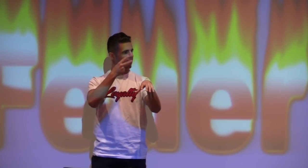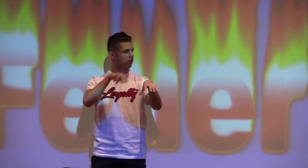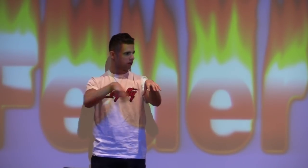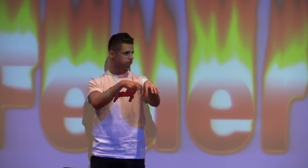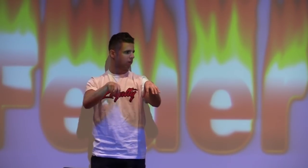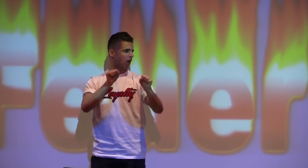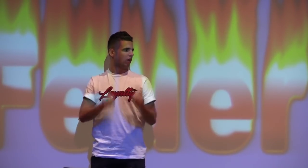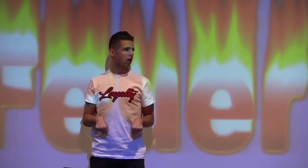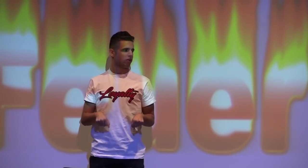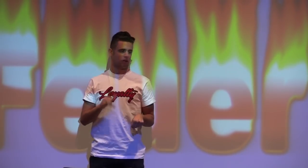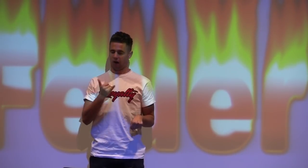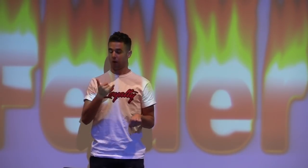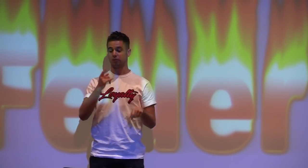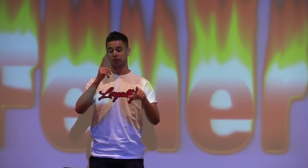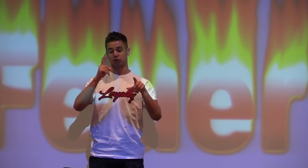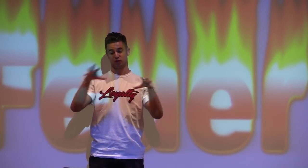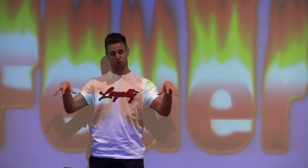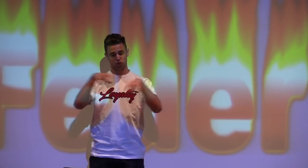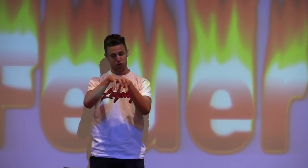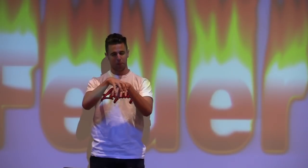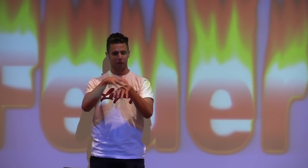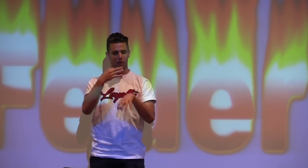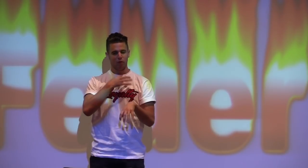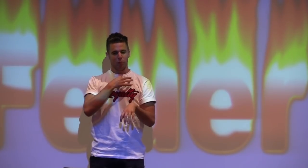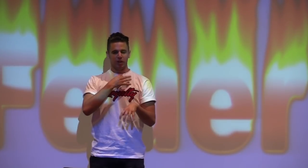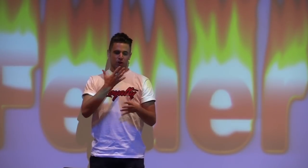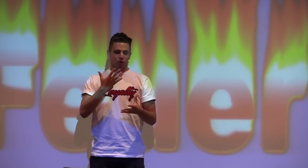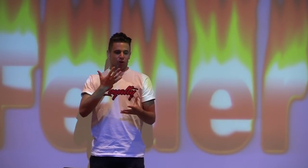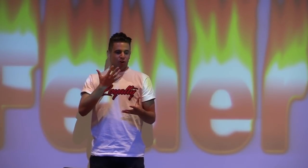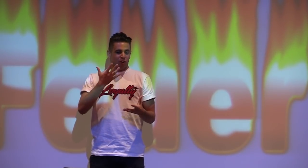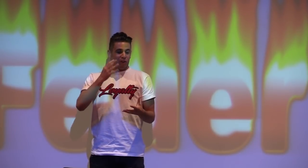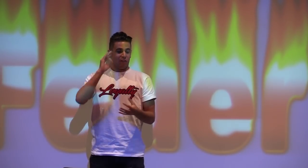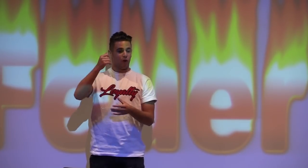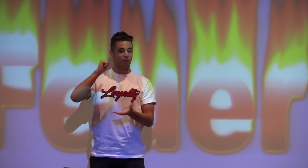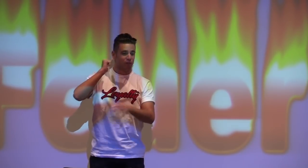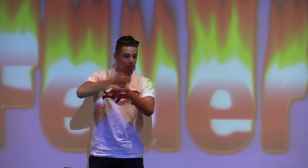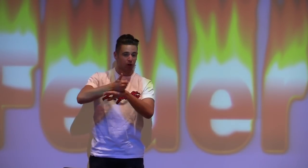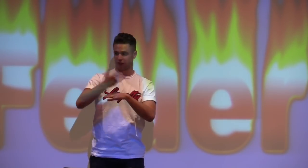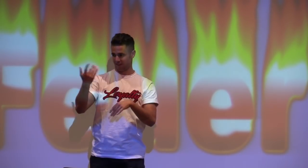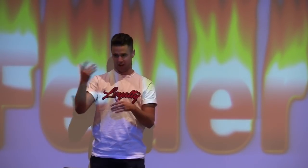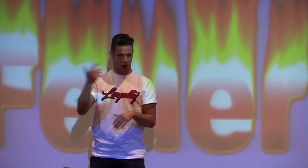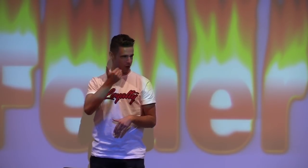gestalten. Ich fände es wichtig, da die zwei Möglichkeiten zu haben. Die